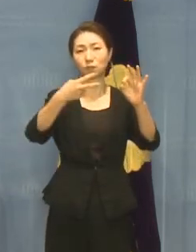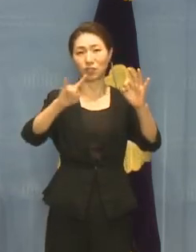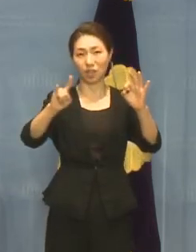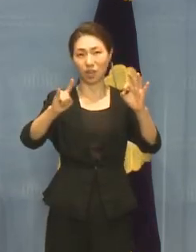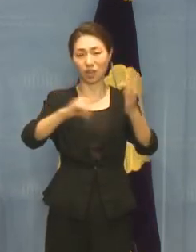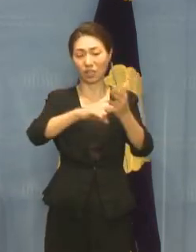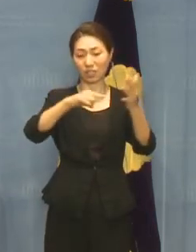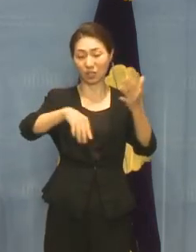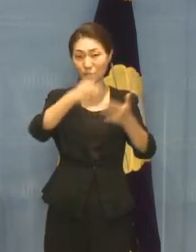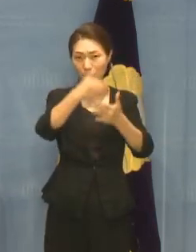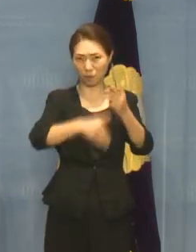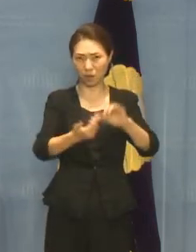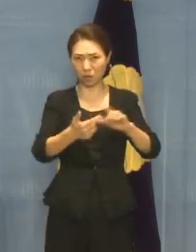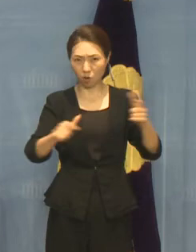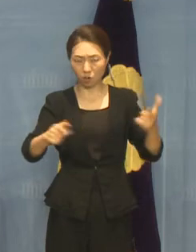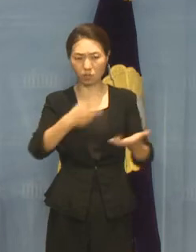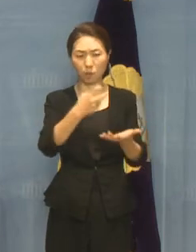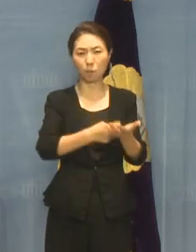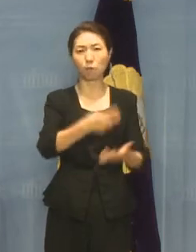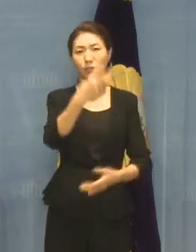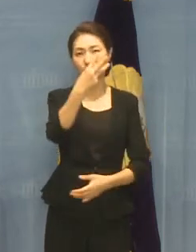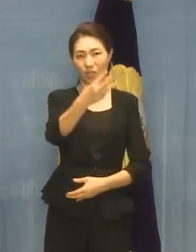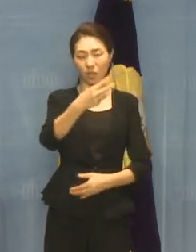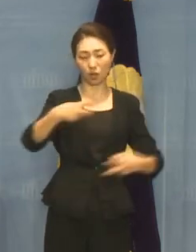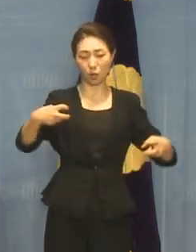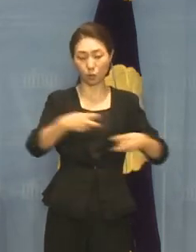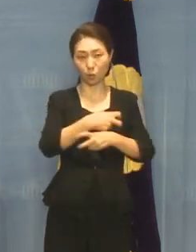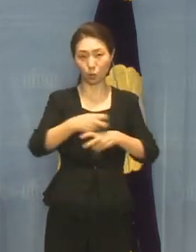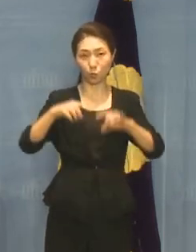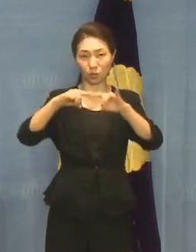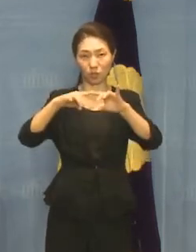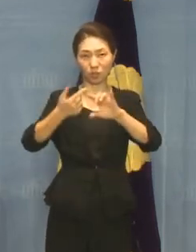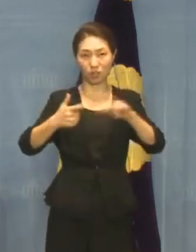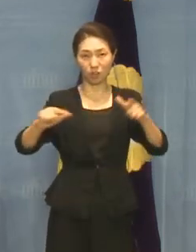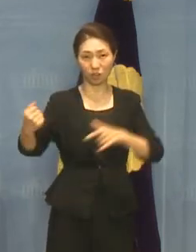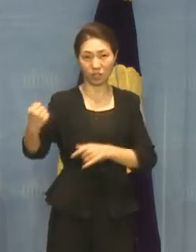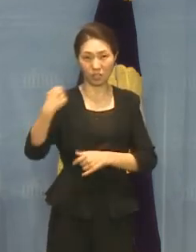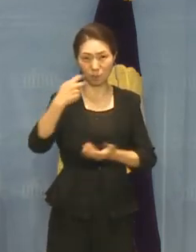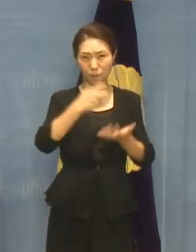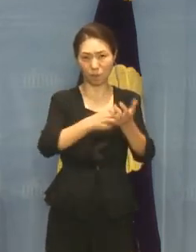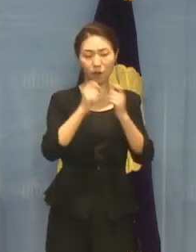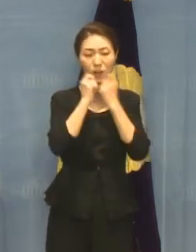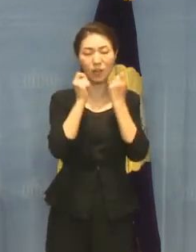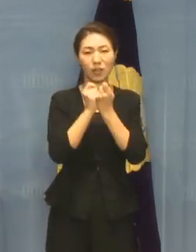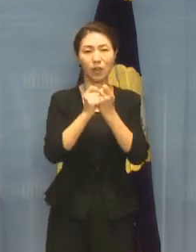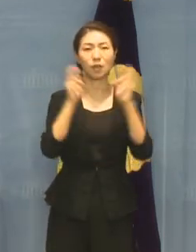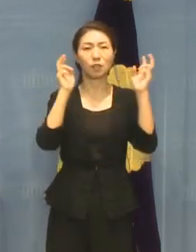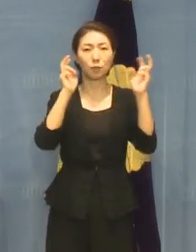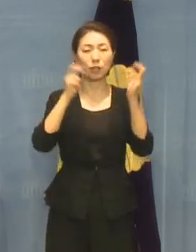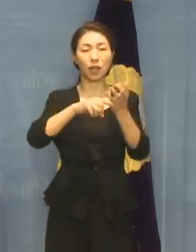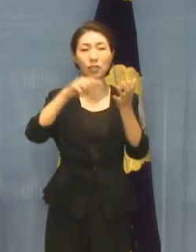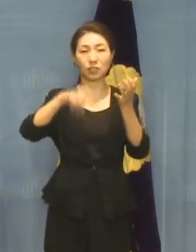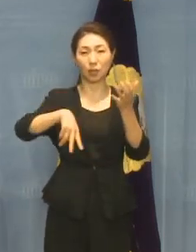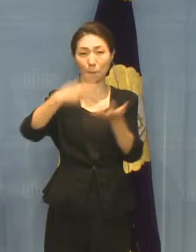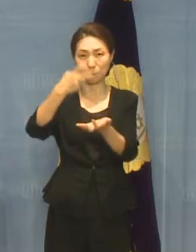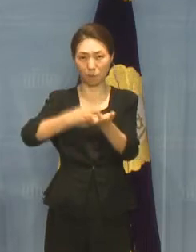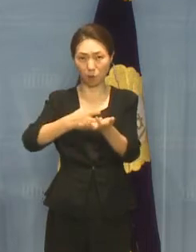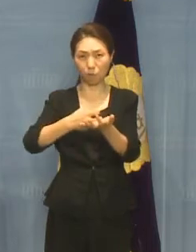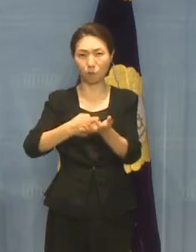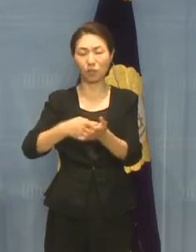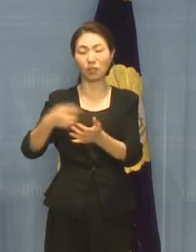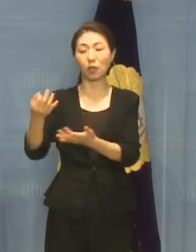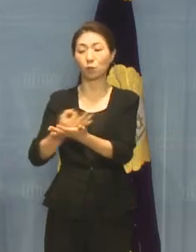담은 민생법안 3건, 즉 교통에너지 환경세법, 개별소비세법, 소득세법이 본회의 의결을